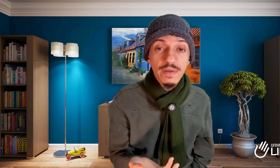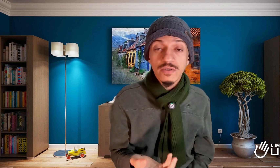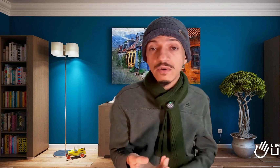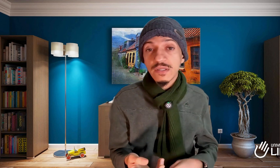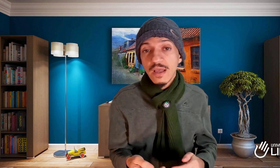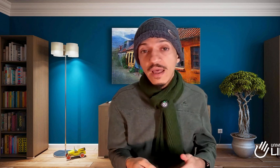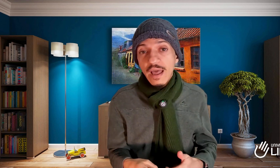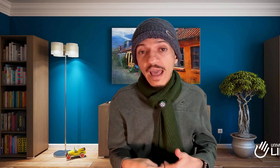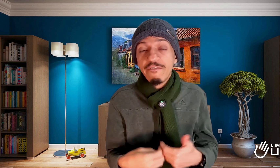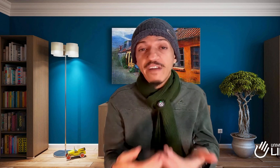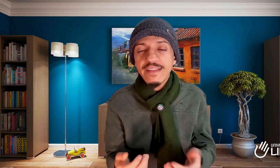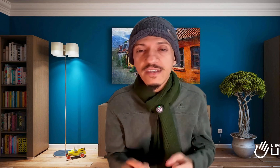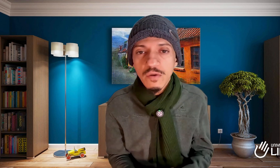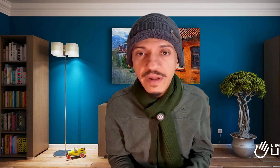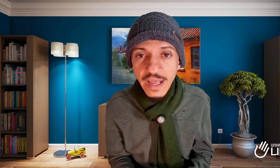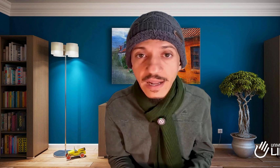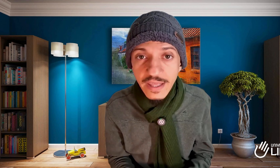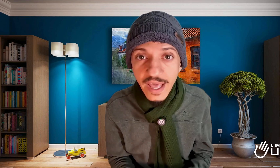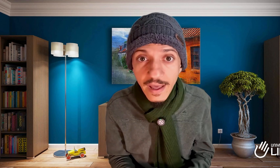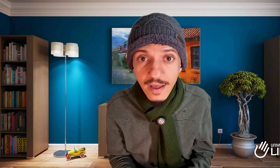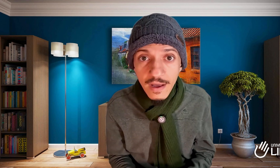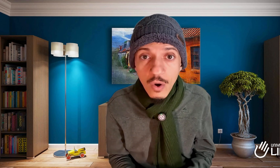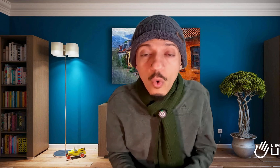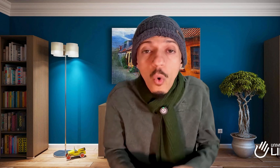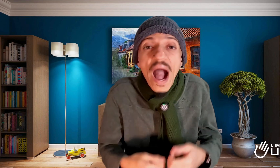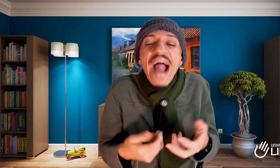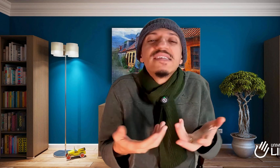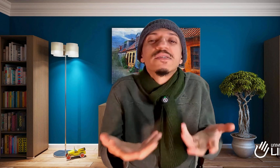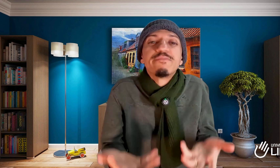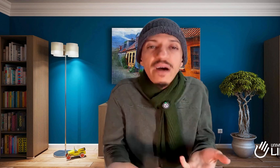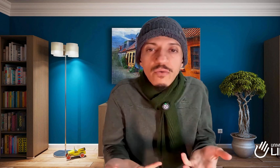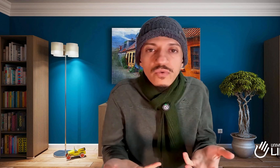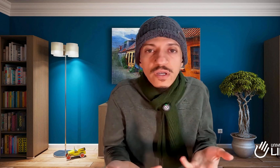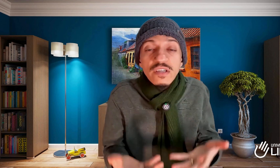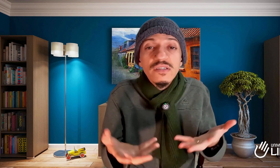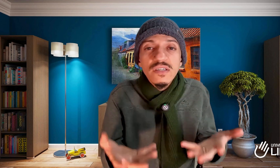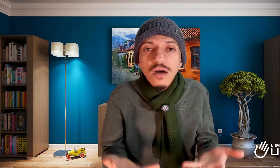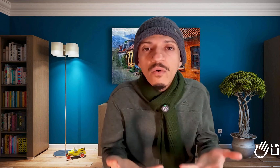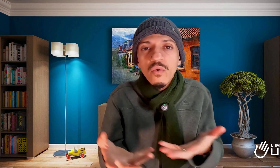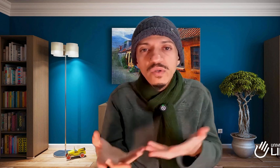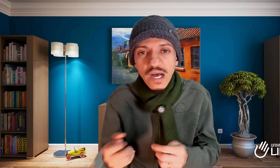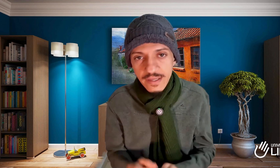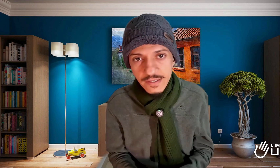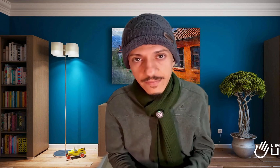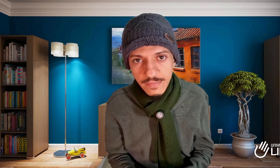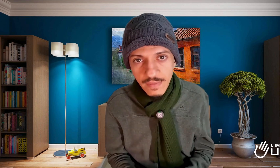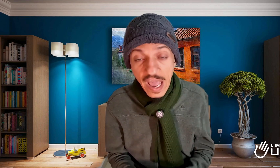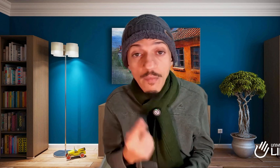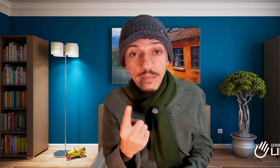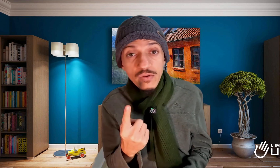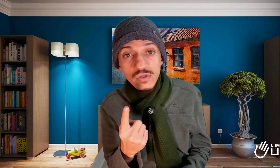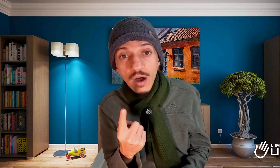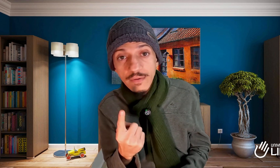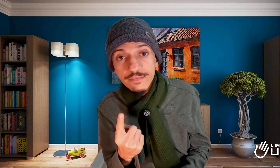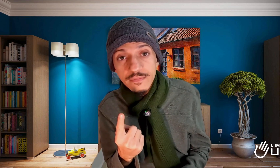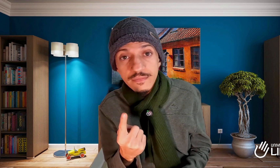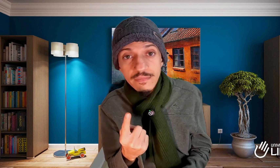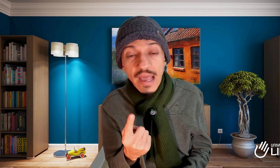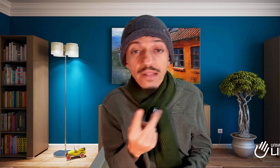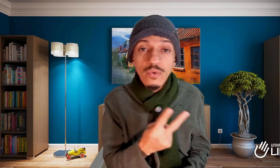pessoas refletem sobre ele, que é quais mãos são usadas. É uma mão só? É duas